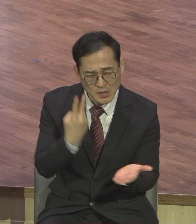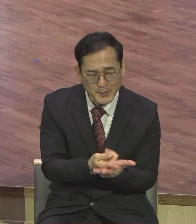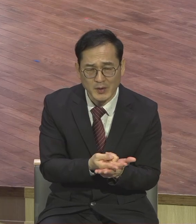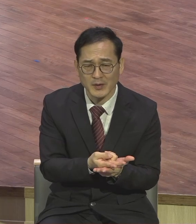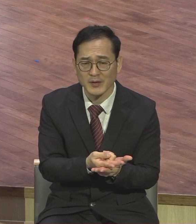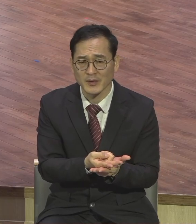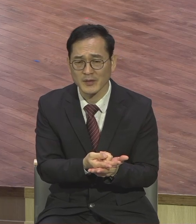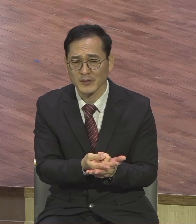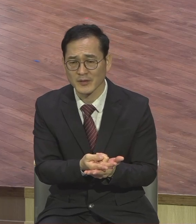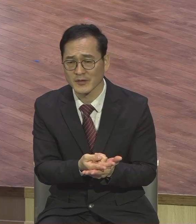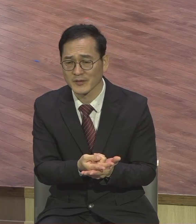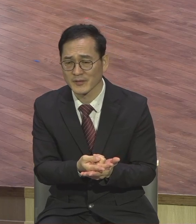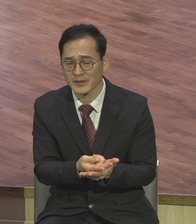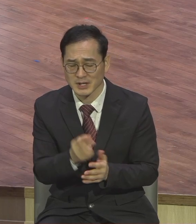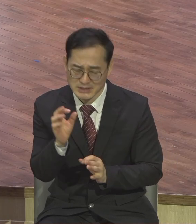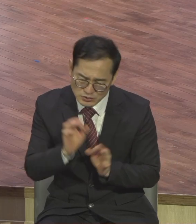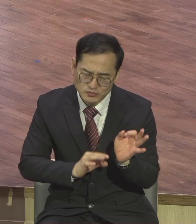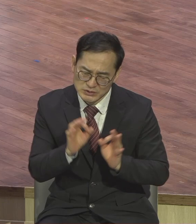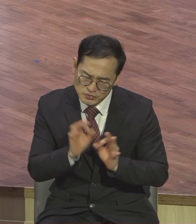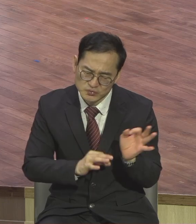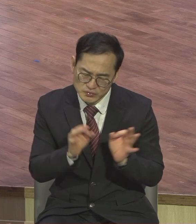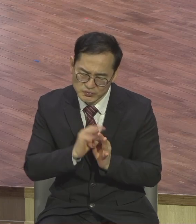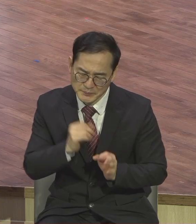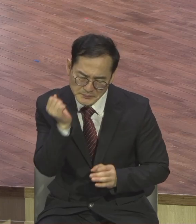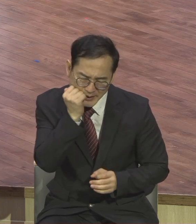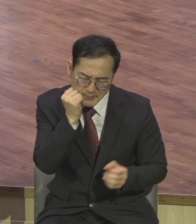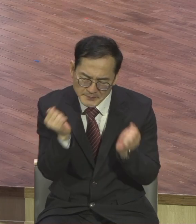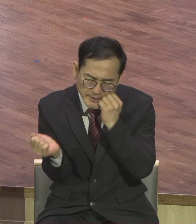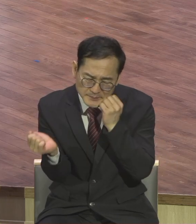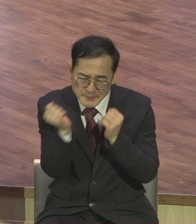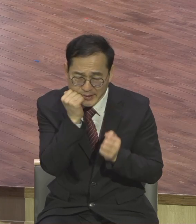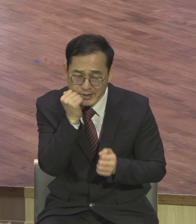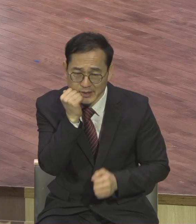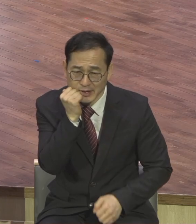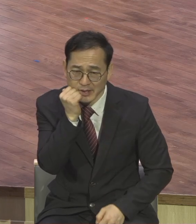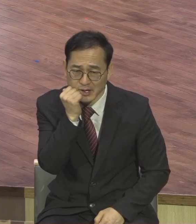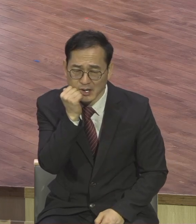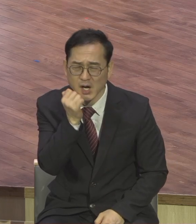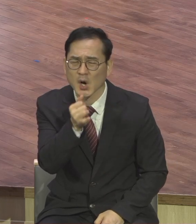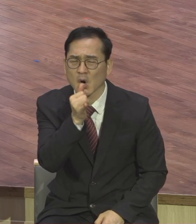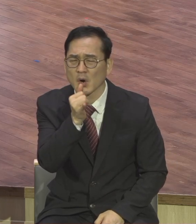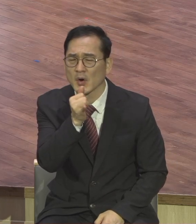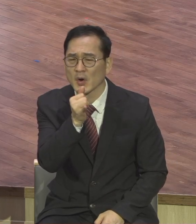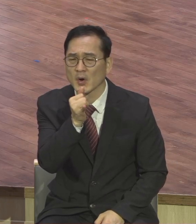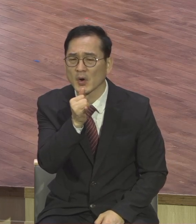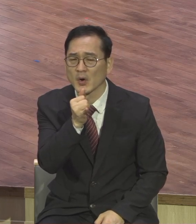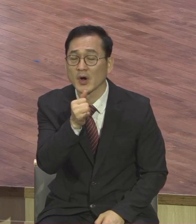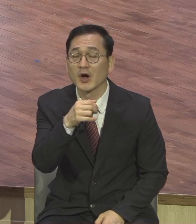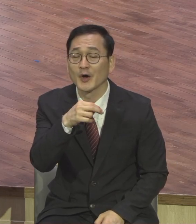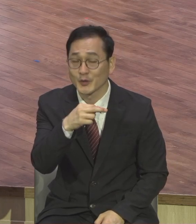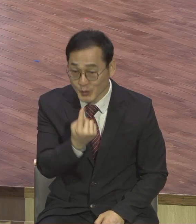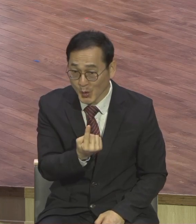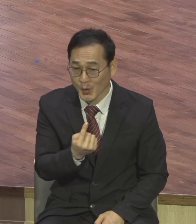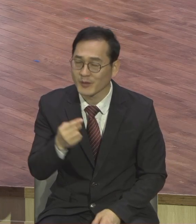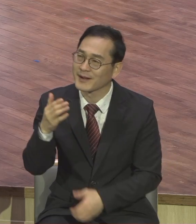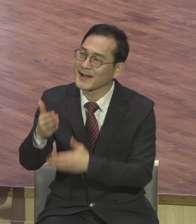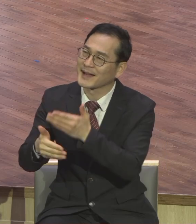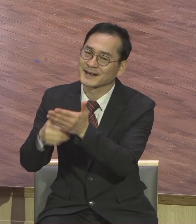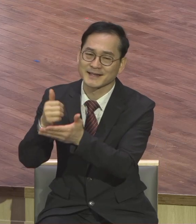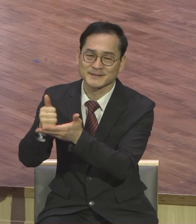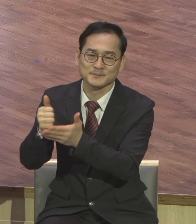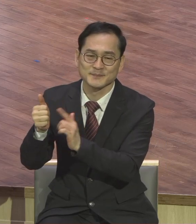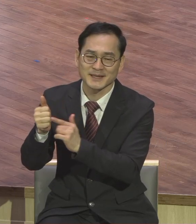사람 살다 보면 그럴 수 있습니다. 실수할 수 있어요. 넘어질 수 있습니다. 그러더라도